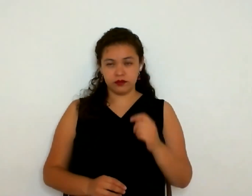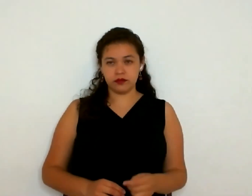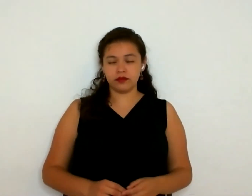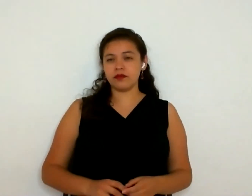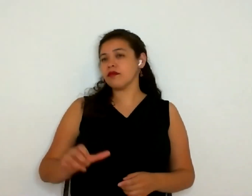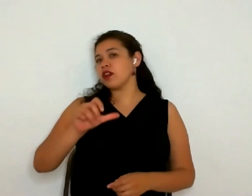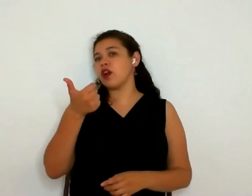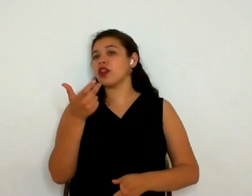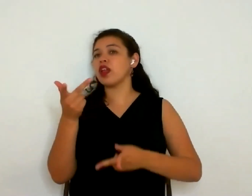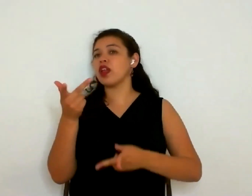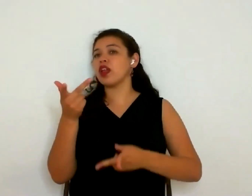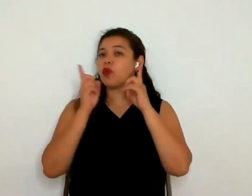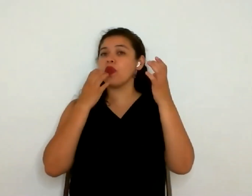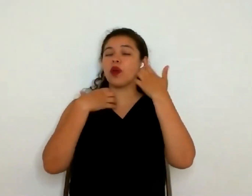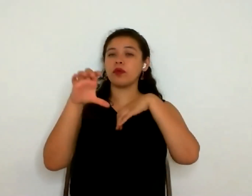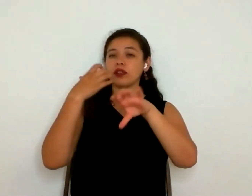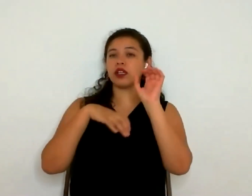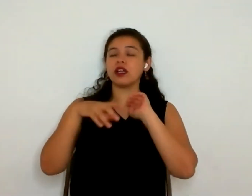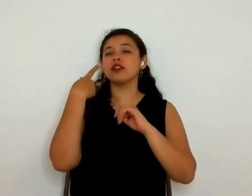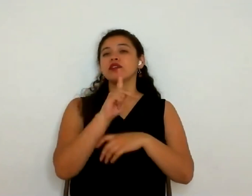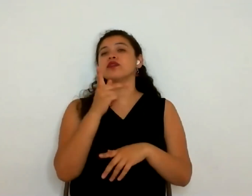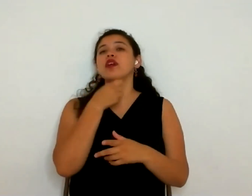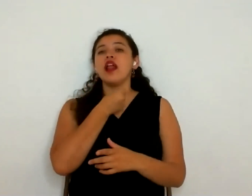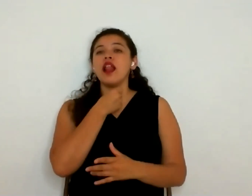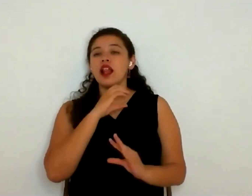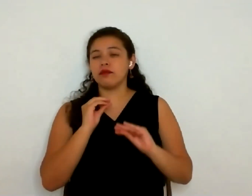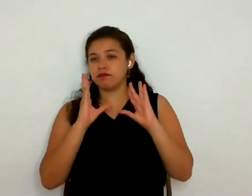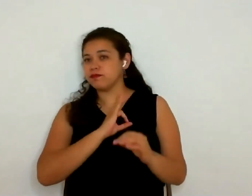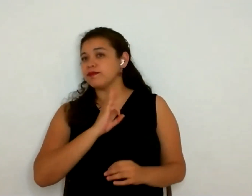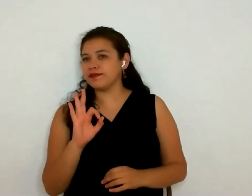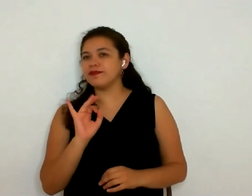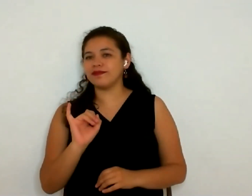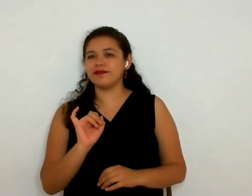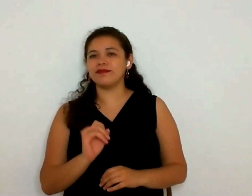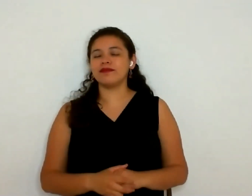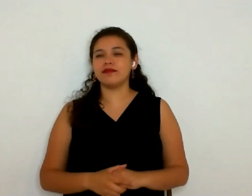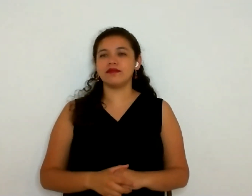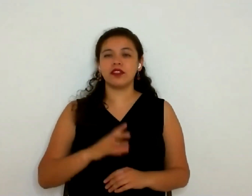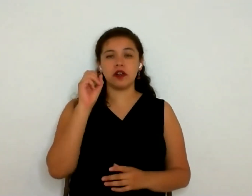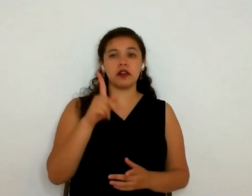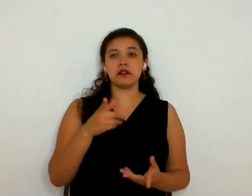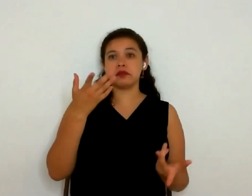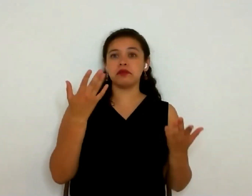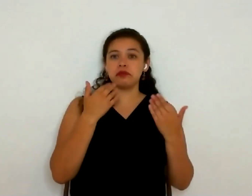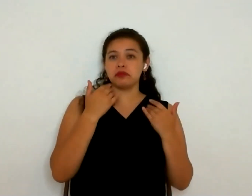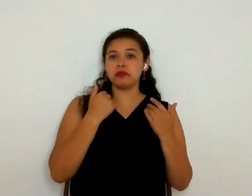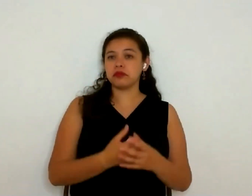alguna otra ciudad o comentarios pueden actividad activarse micrófonos porque ya no hay